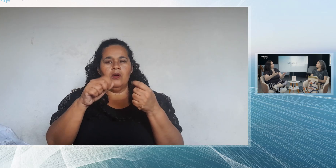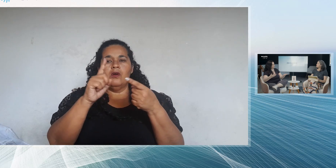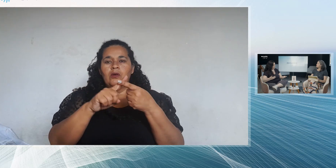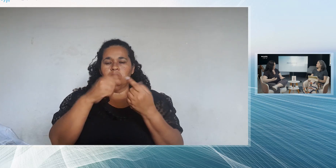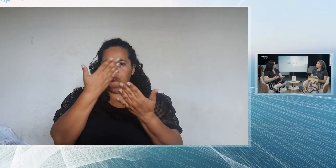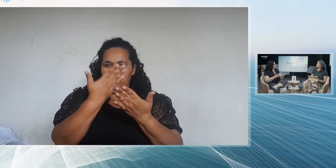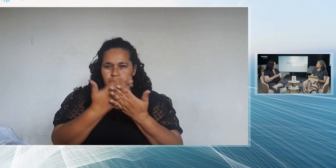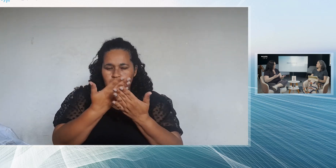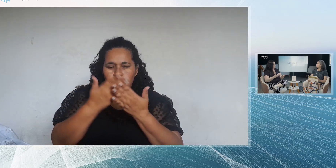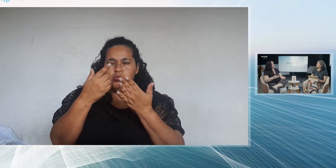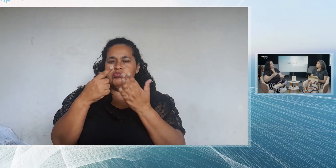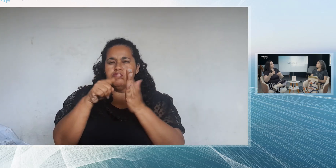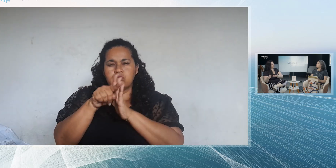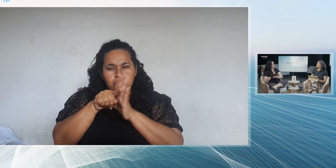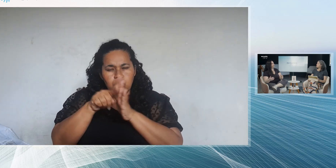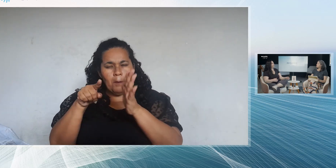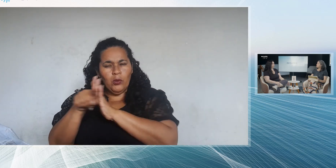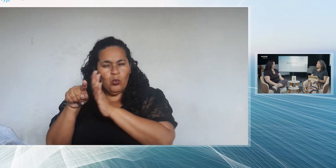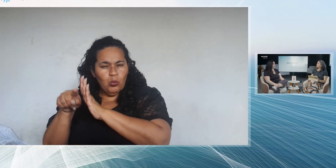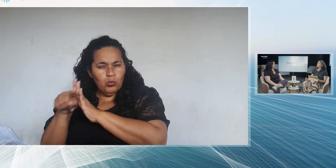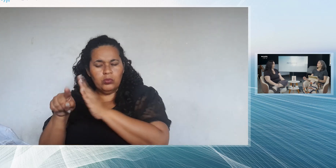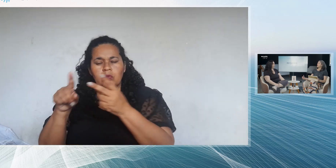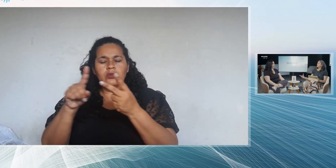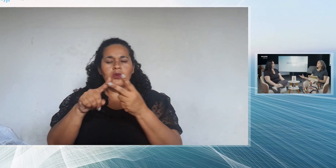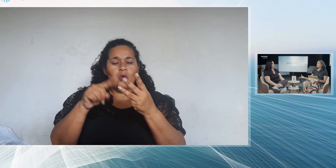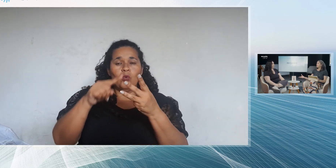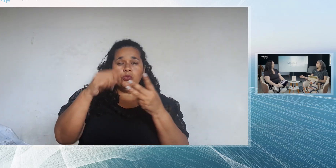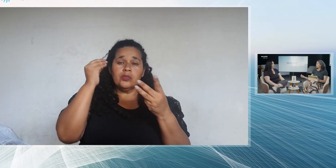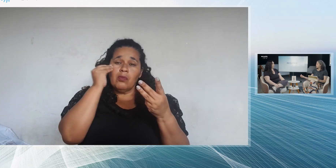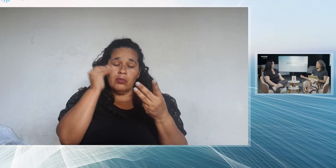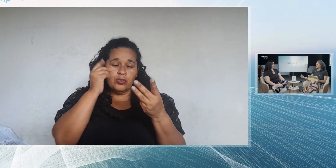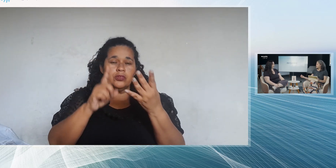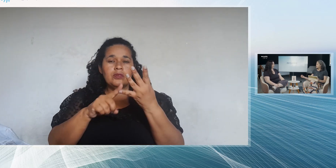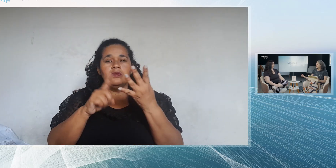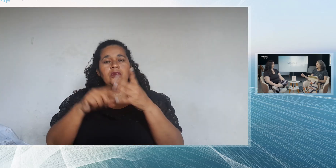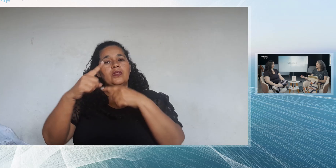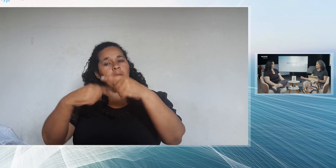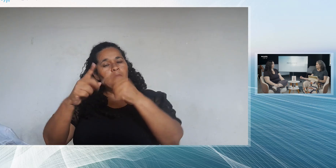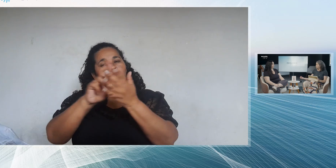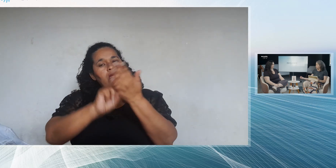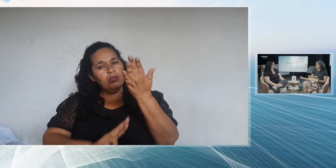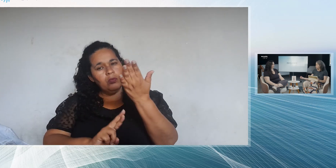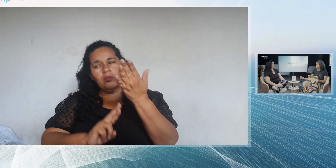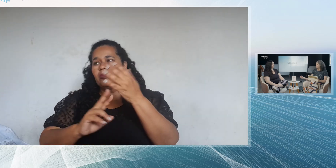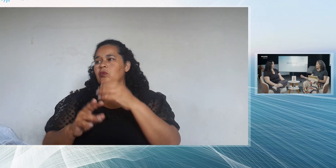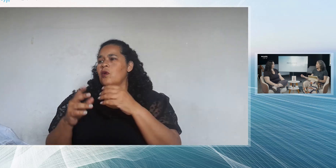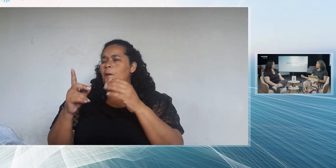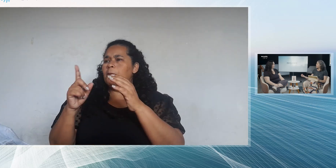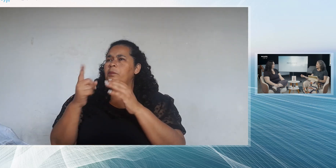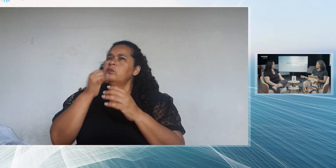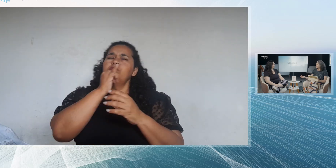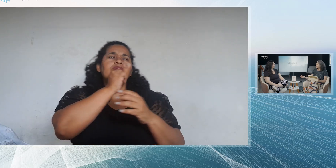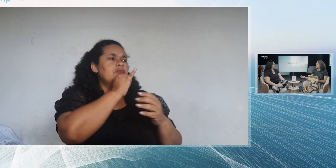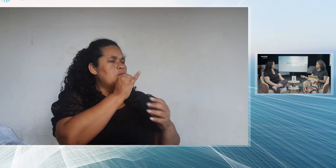da aplicação de testes e aí sim a devolutiva. E você falando que precisa de aplicar testes, tem